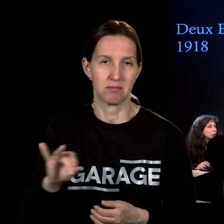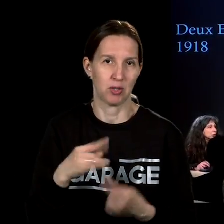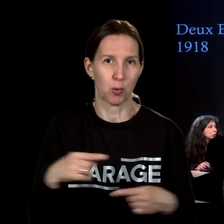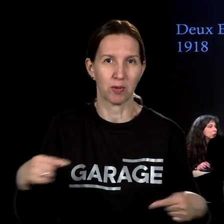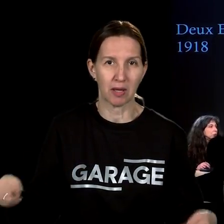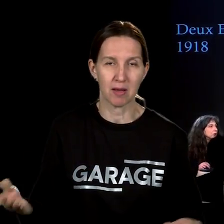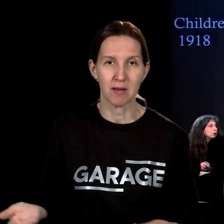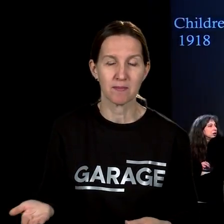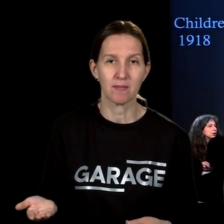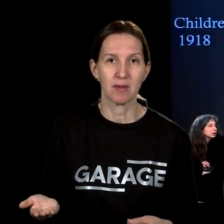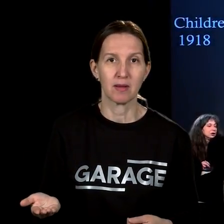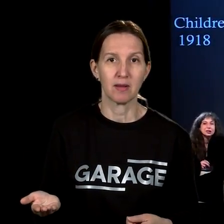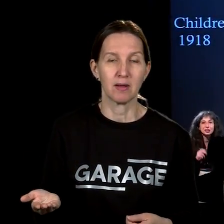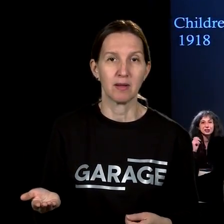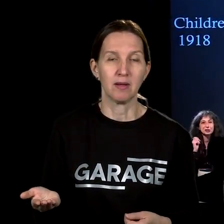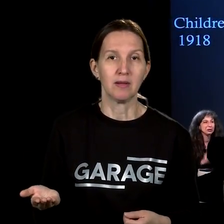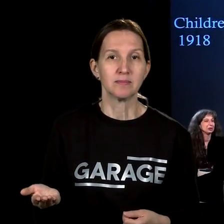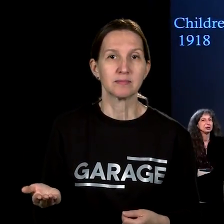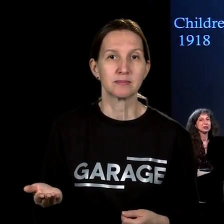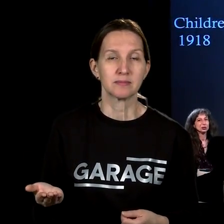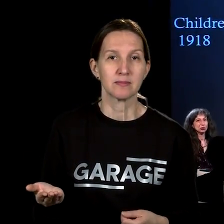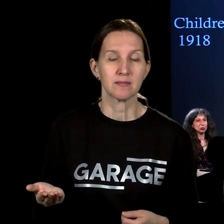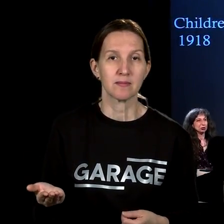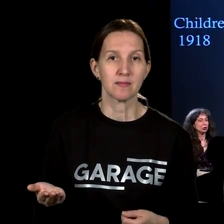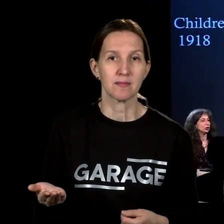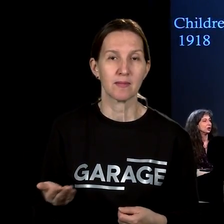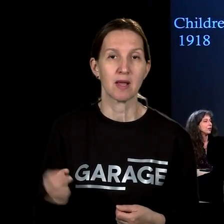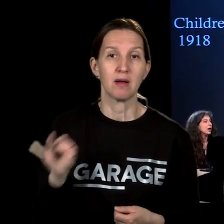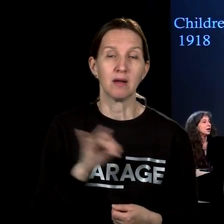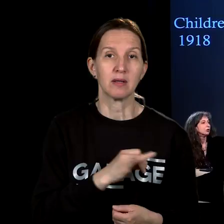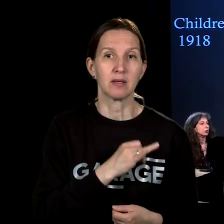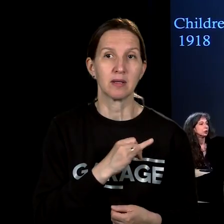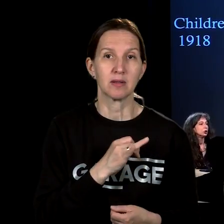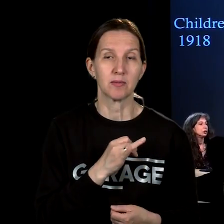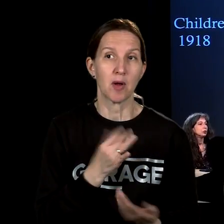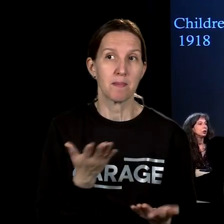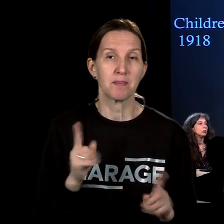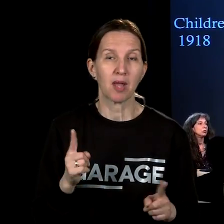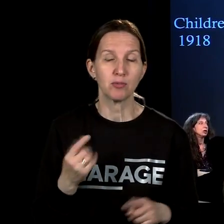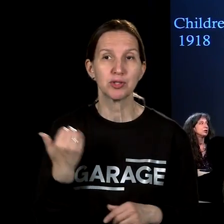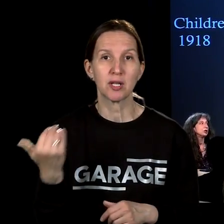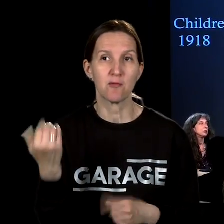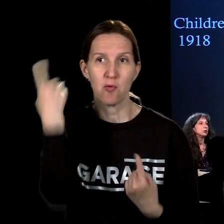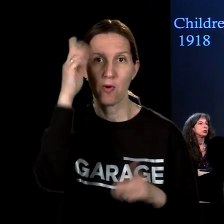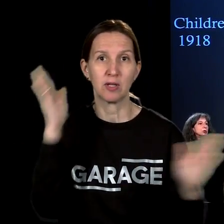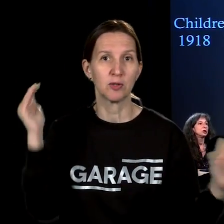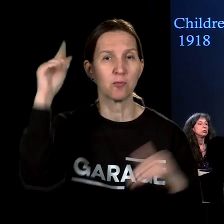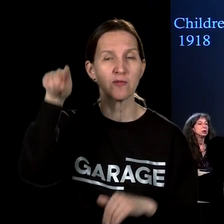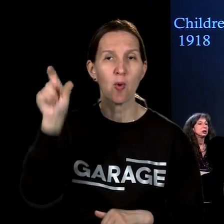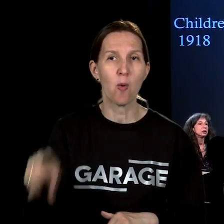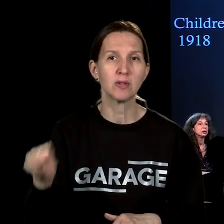А он, опаньки, извините, что-то случилось. Вот, потому что его раб, он, наверное, первый,